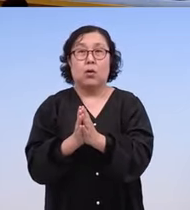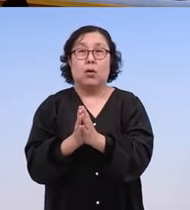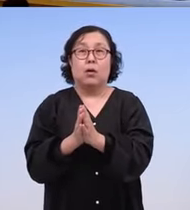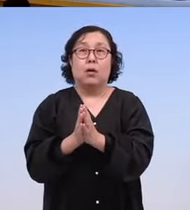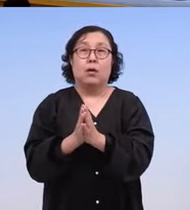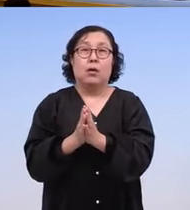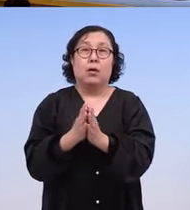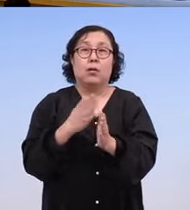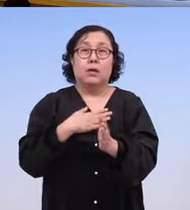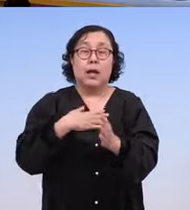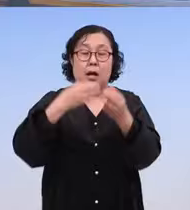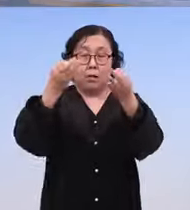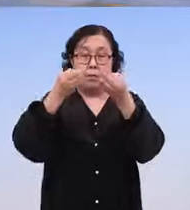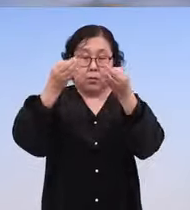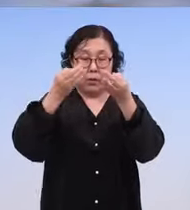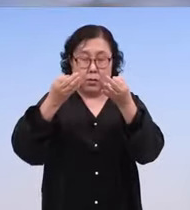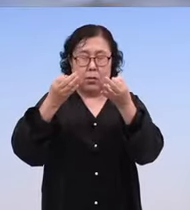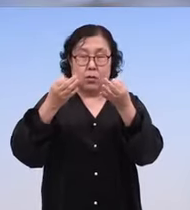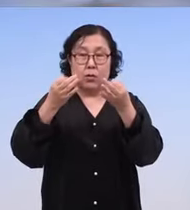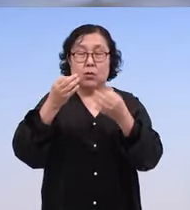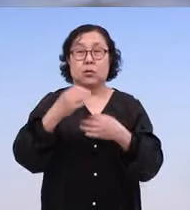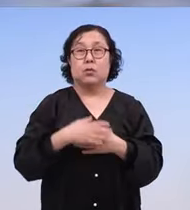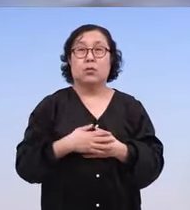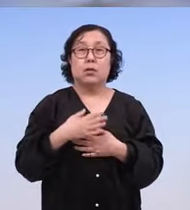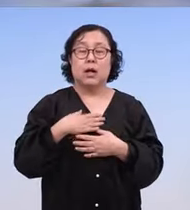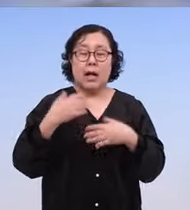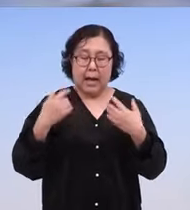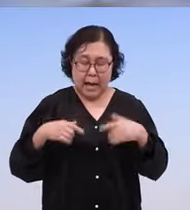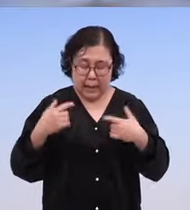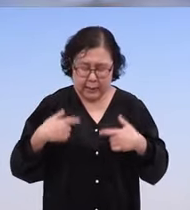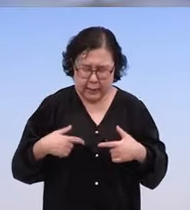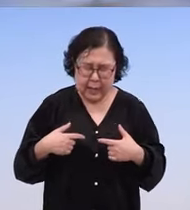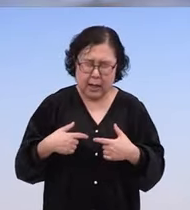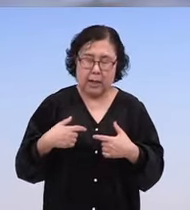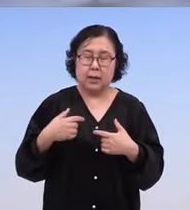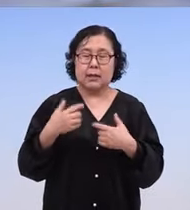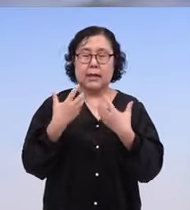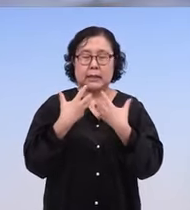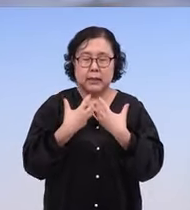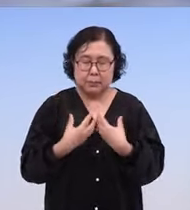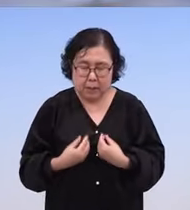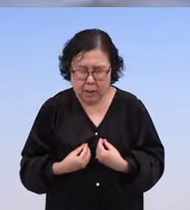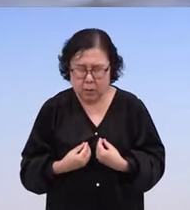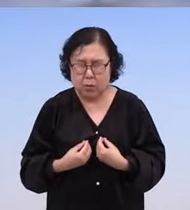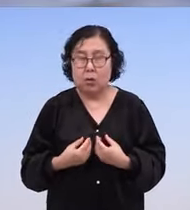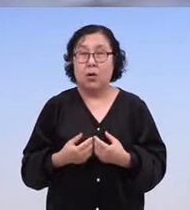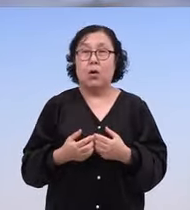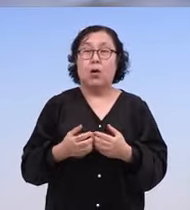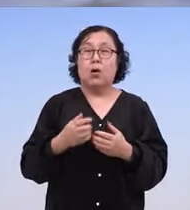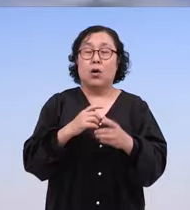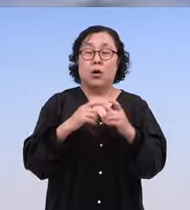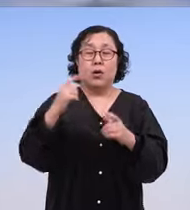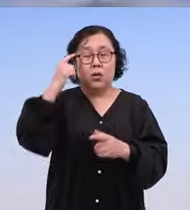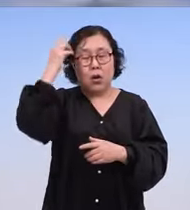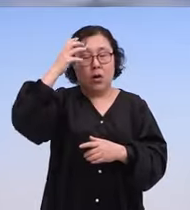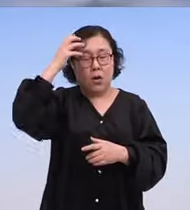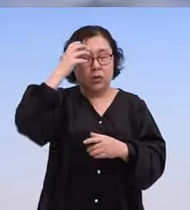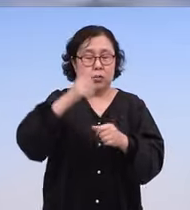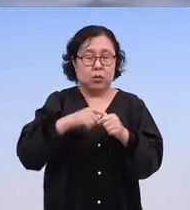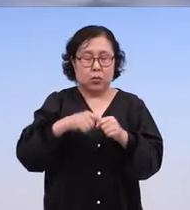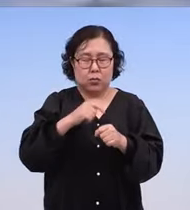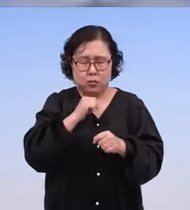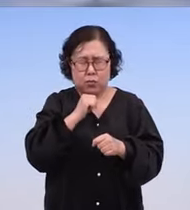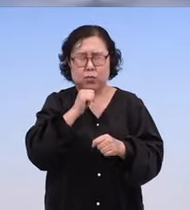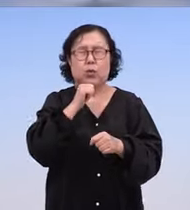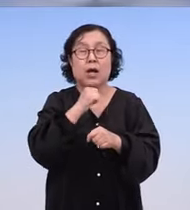저 보시면 알잖아요. 12번 더 낙심하고 12번 더 목회 회의가 오고 12번 더 영적으로 참